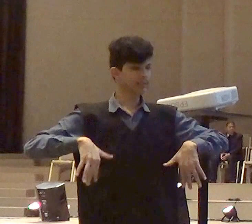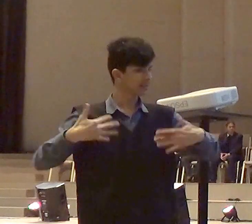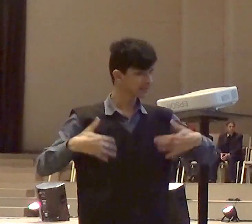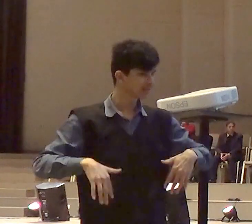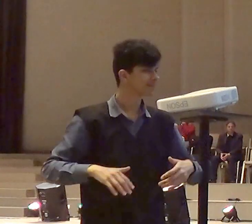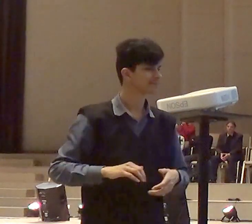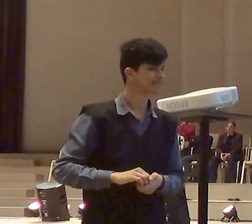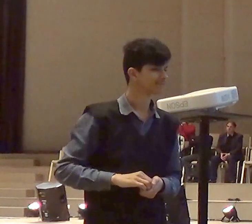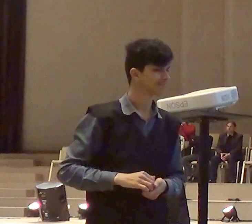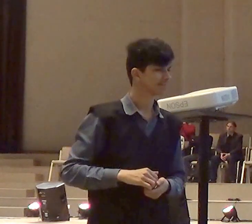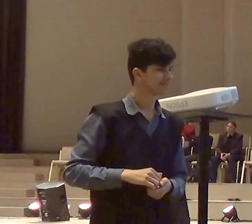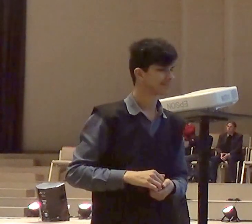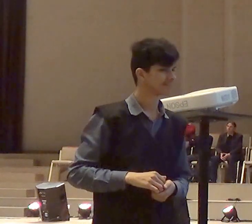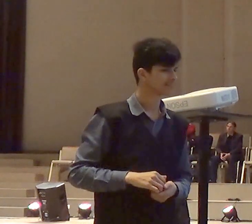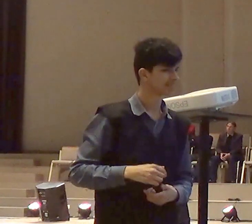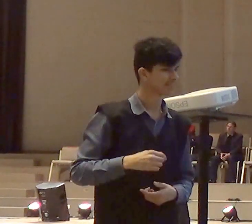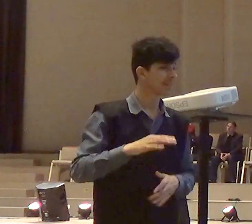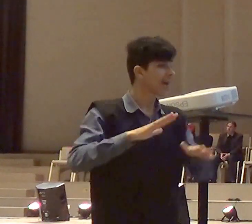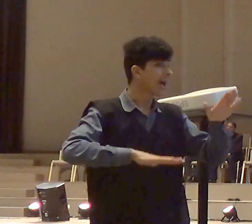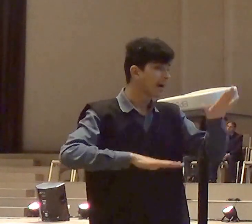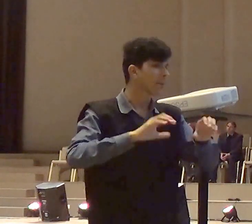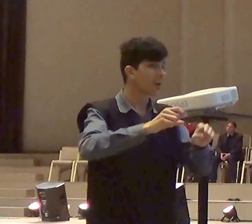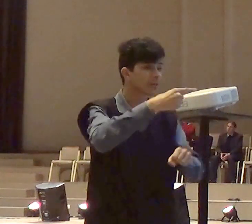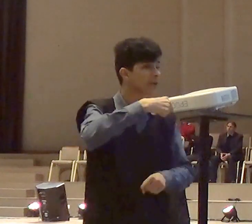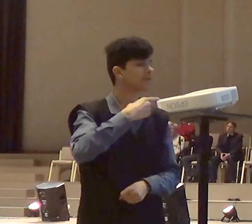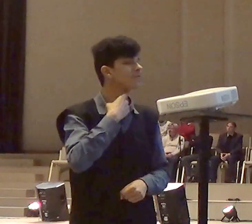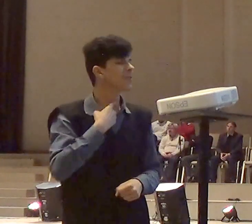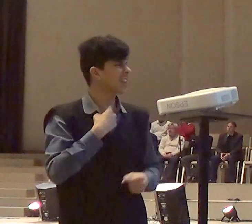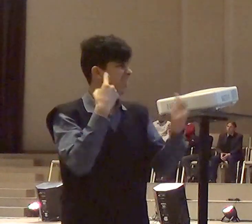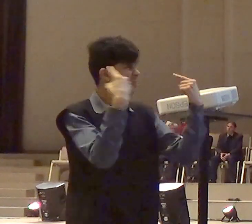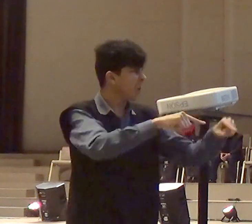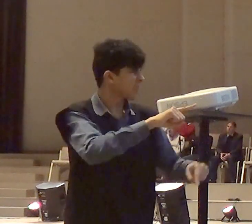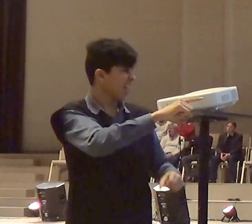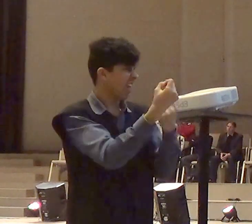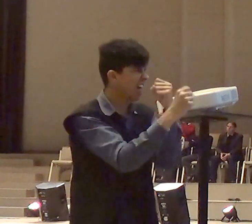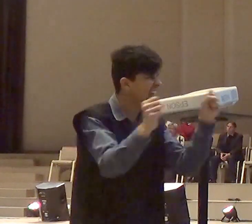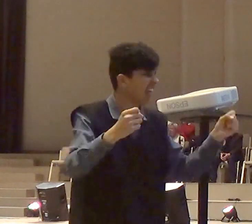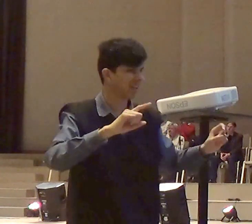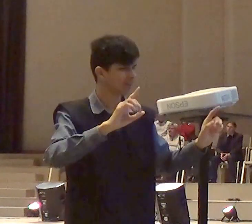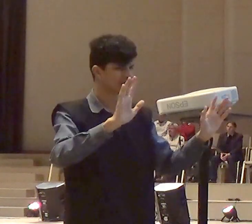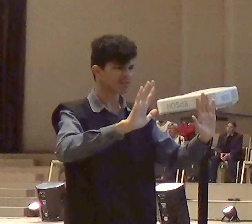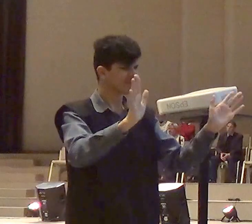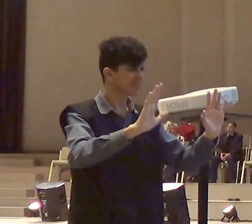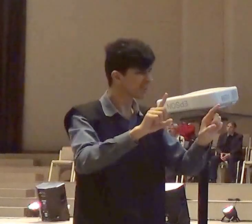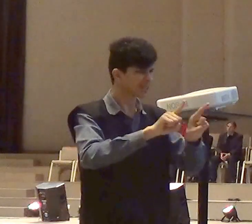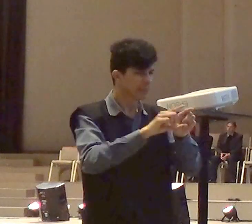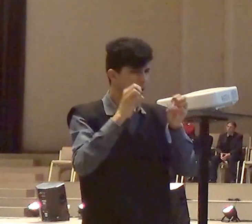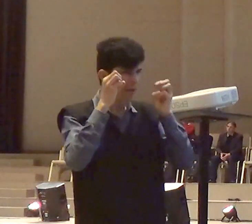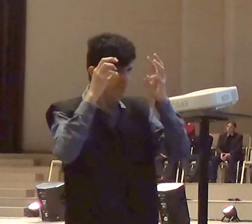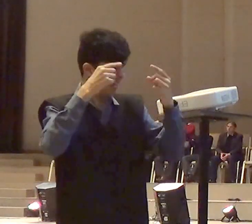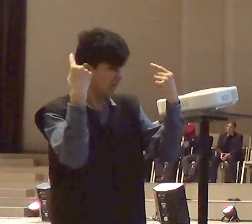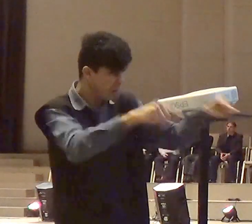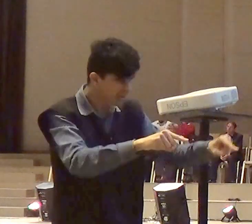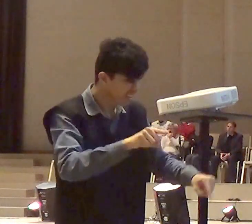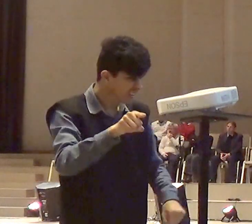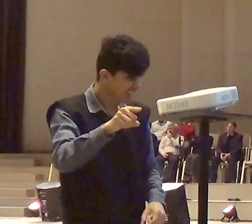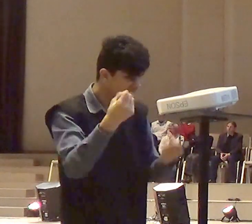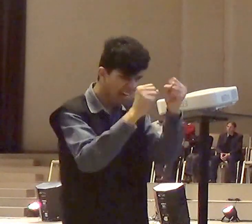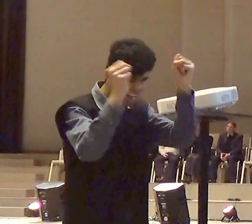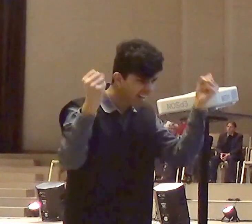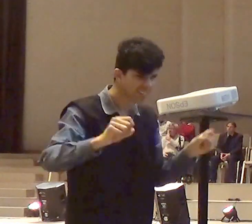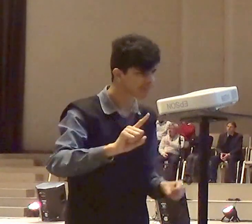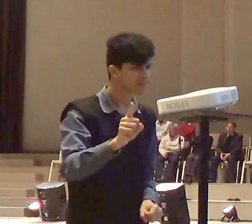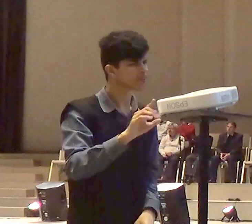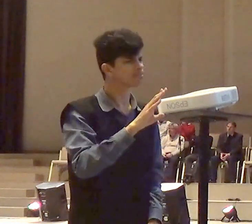vou bater boca com essa gente mas Moisés não ele não precisava ele podia seguir a nuvem